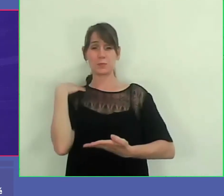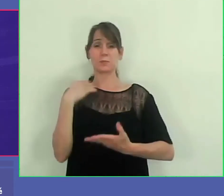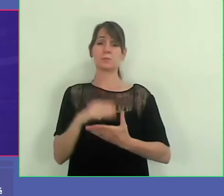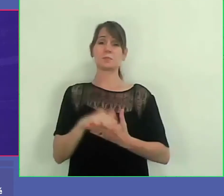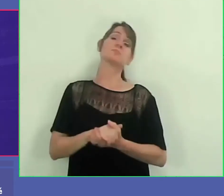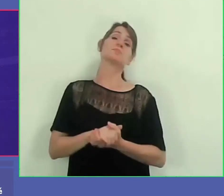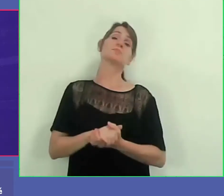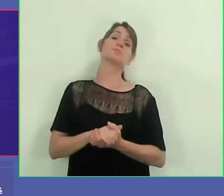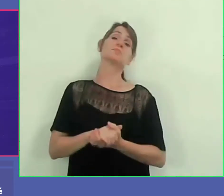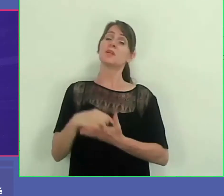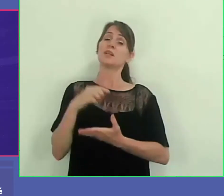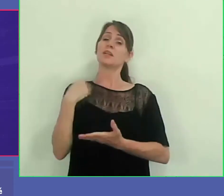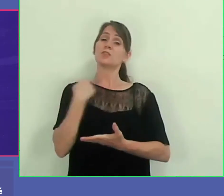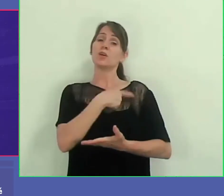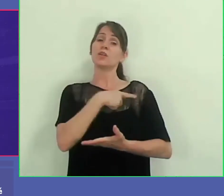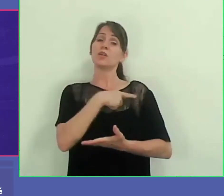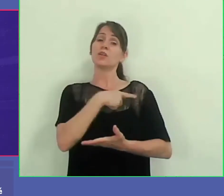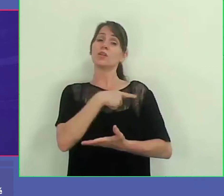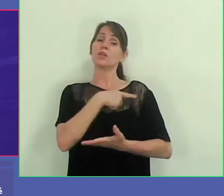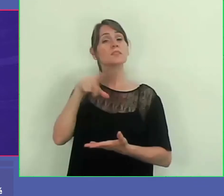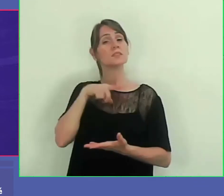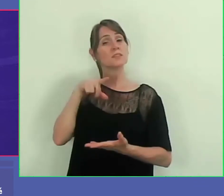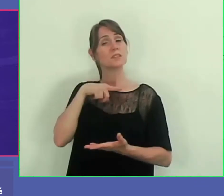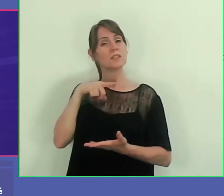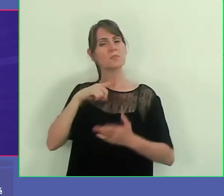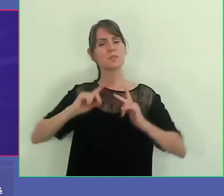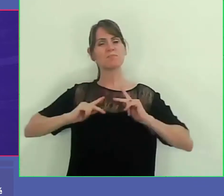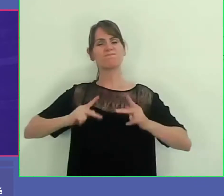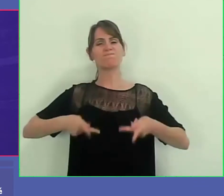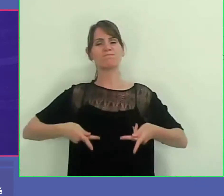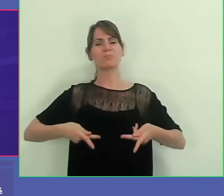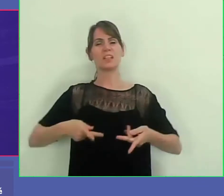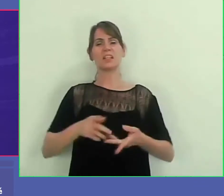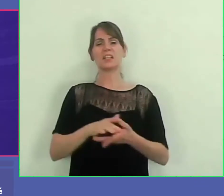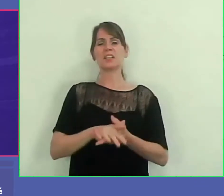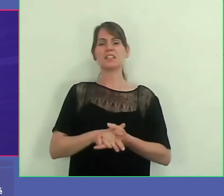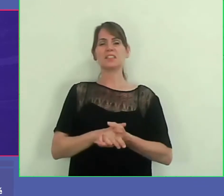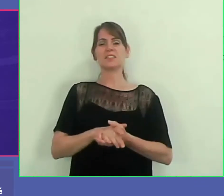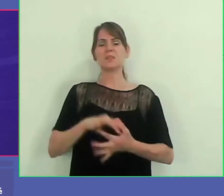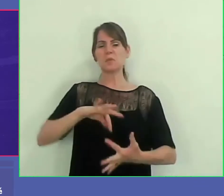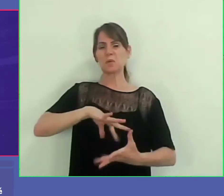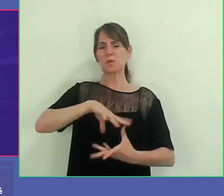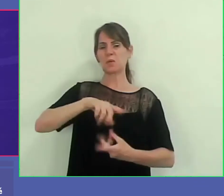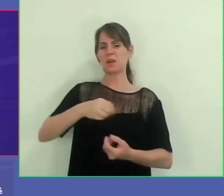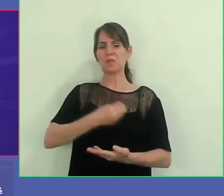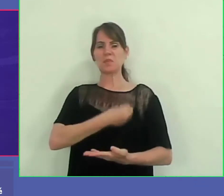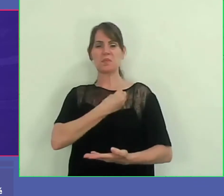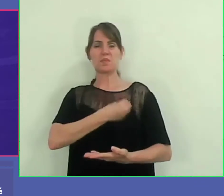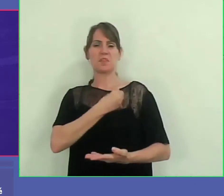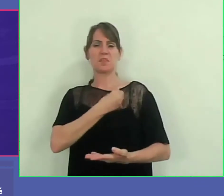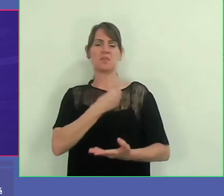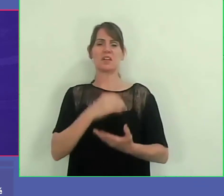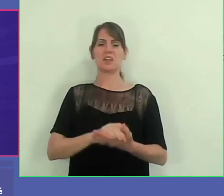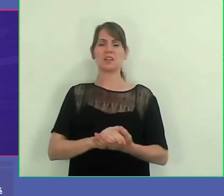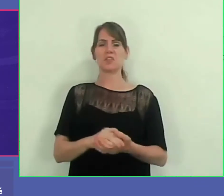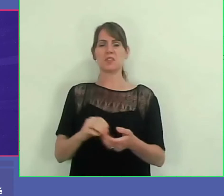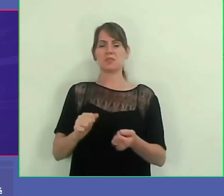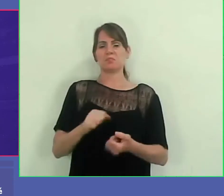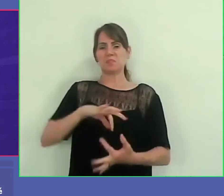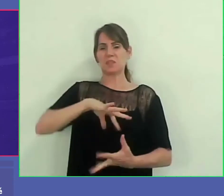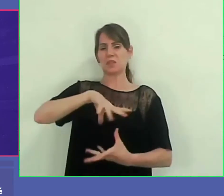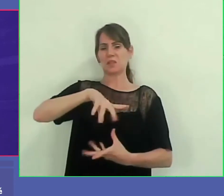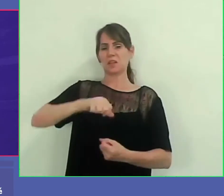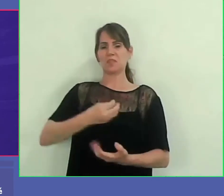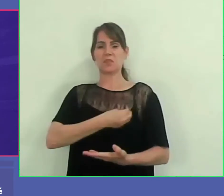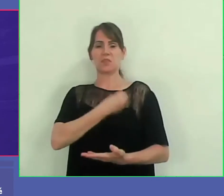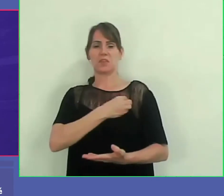temos essa natureza terrena, na esfera da terra. Irmãos, nós temos essa